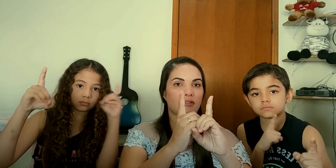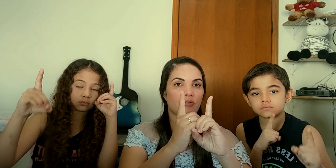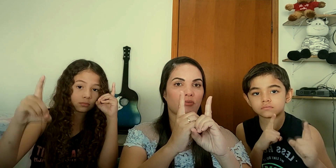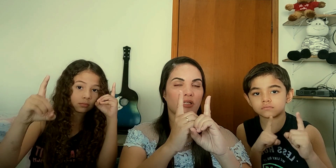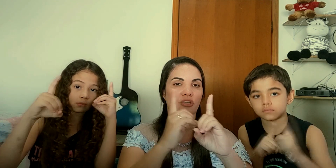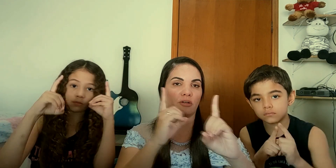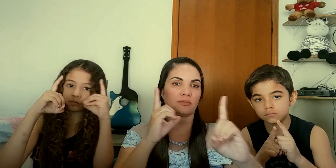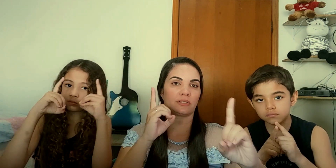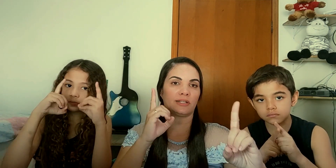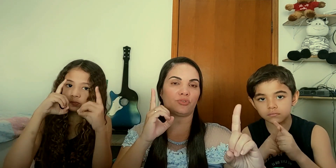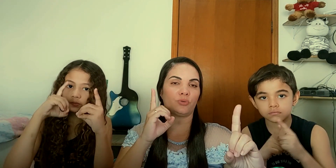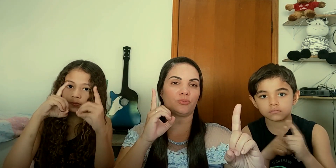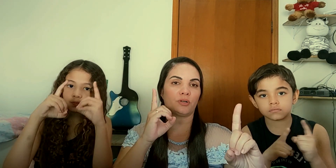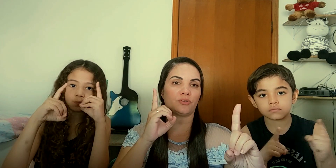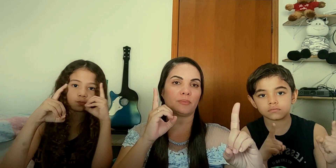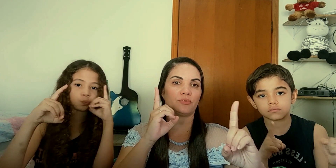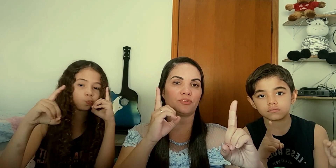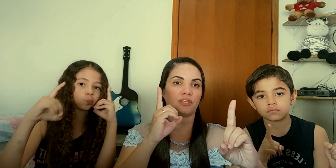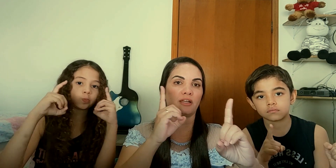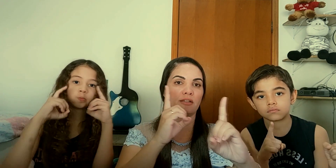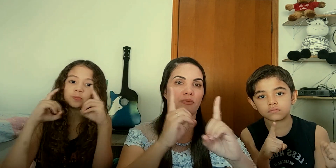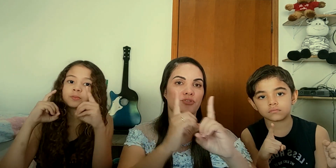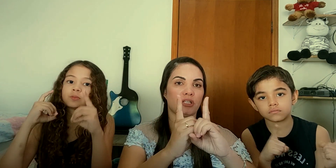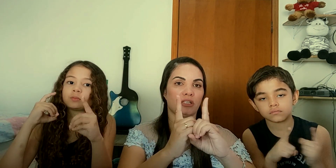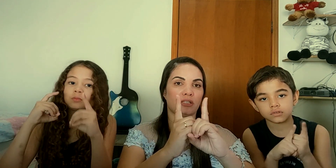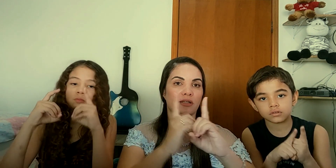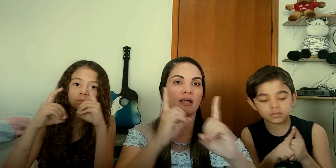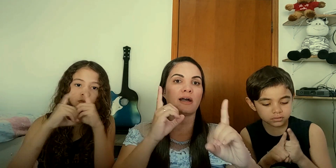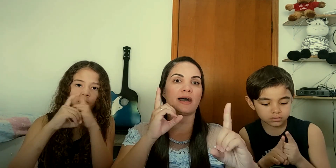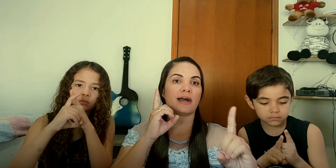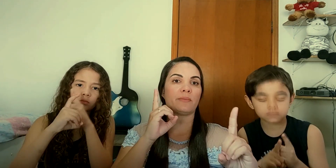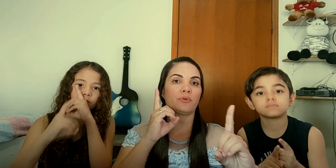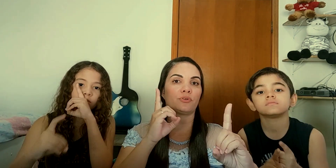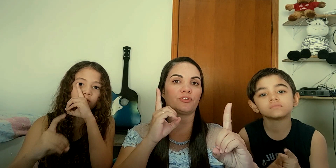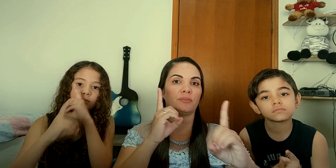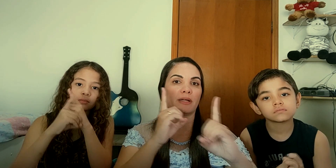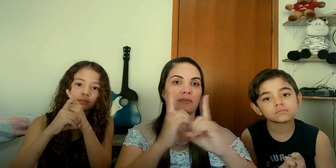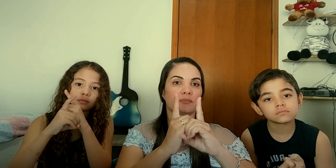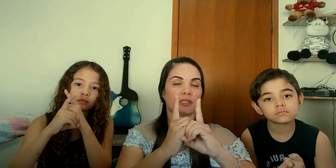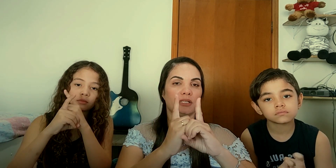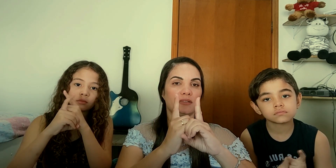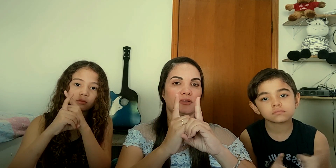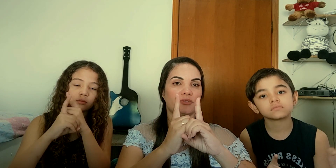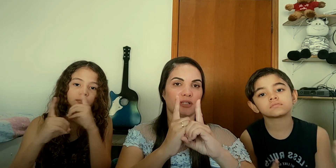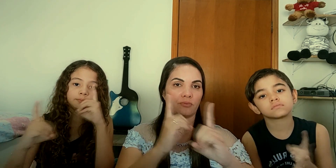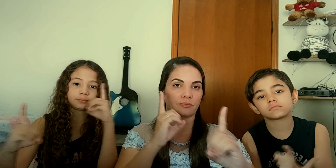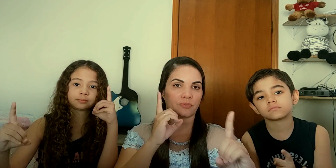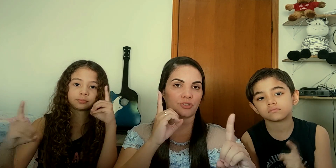encontra aqui, ó. Das duas mãos, da mão esquerda e da mão direita. Aproximar. Esse é o sinal de